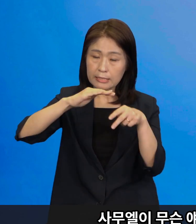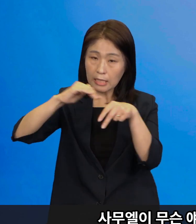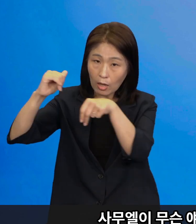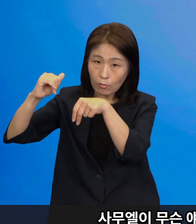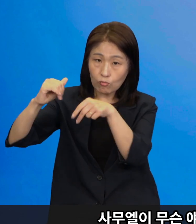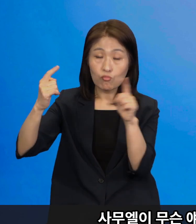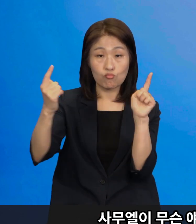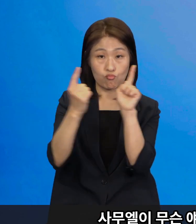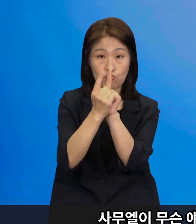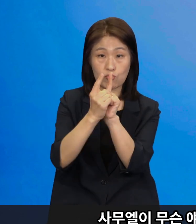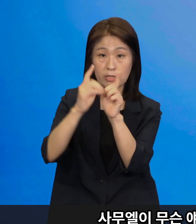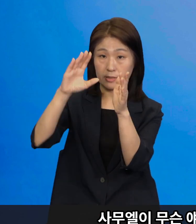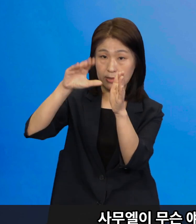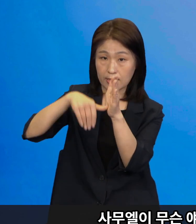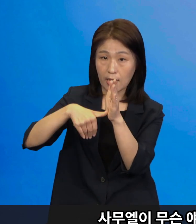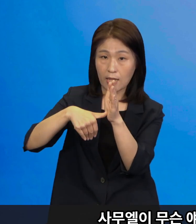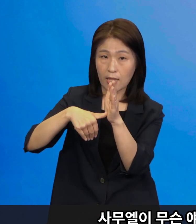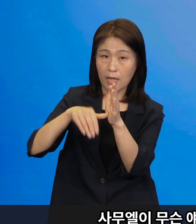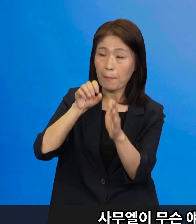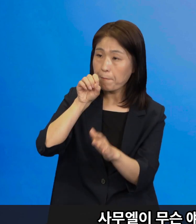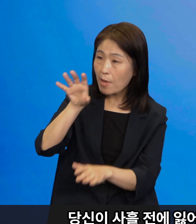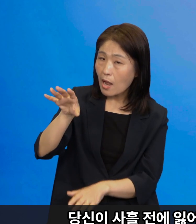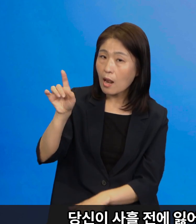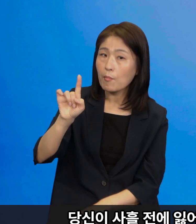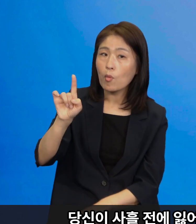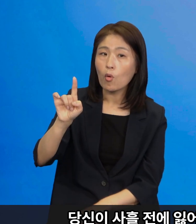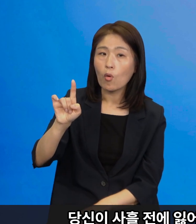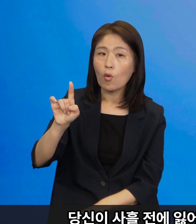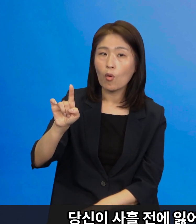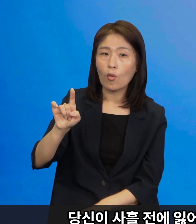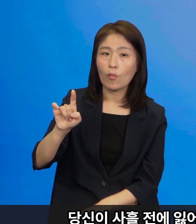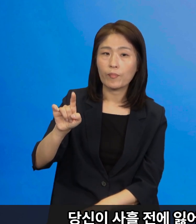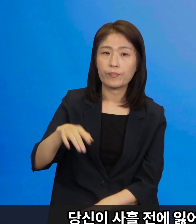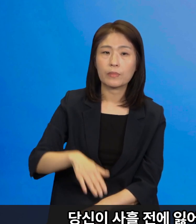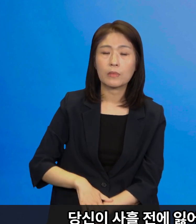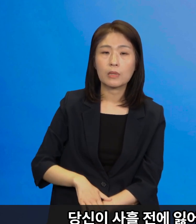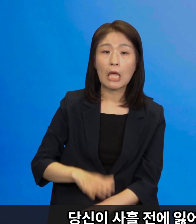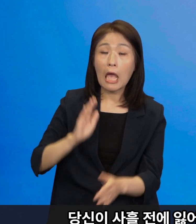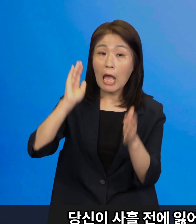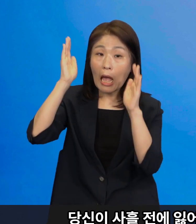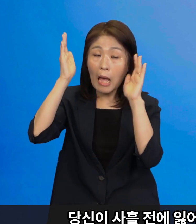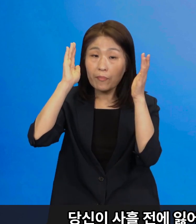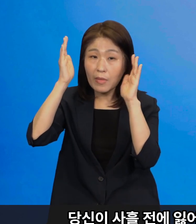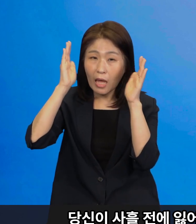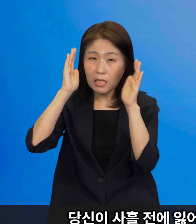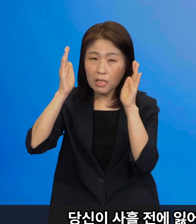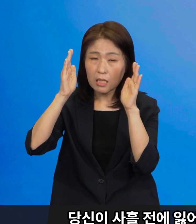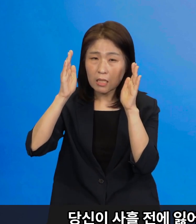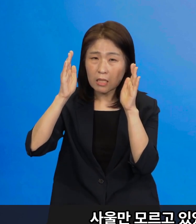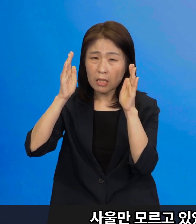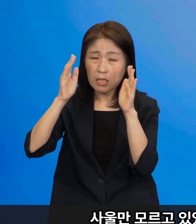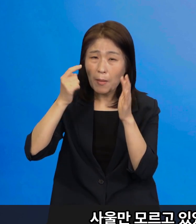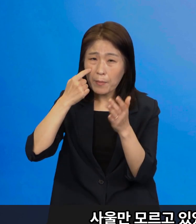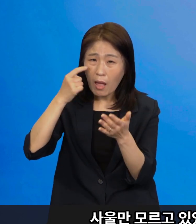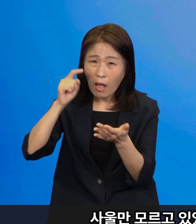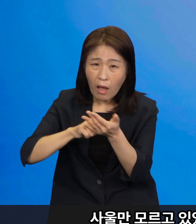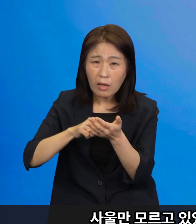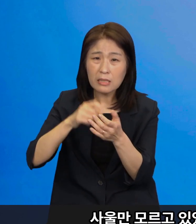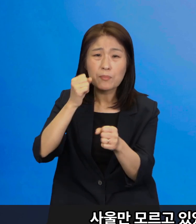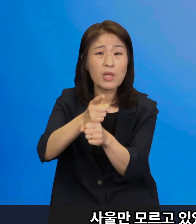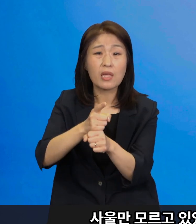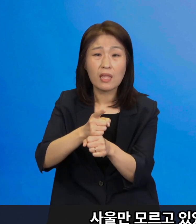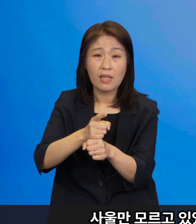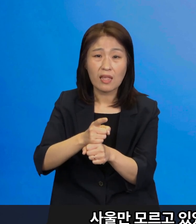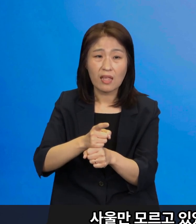사무엘이 무슨 얘기하는지 아십니까? 20절에 당신이 사흘 전에 잃어버린 암나귀들은 이미 찾았습니다. 사울만 모르고